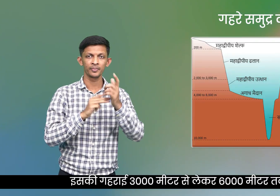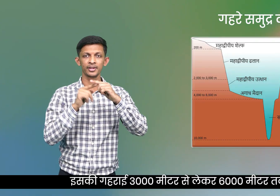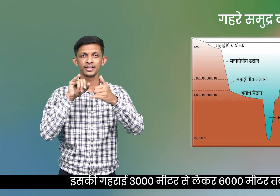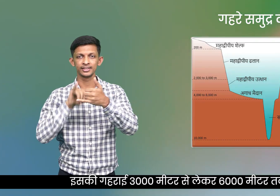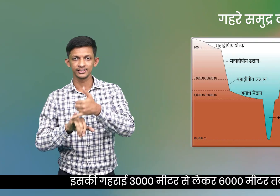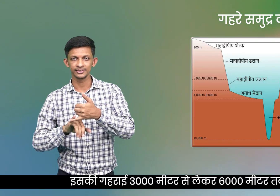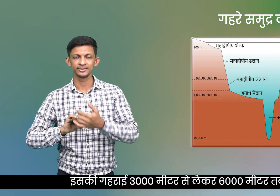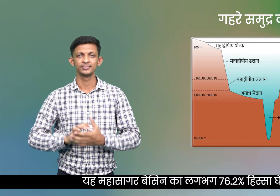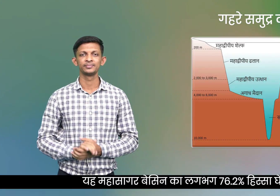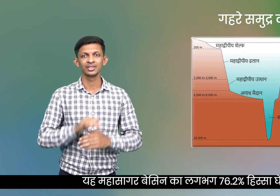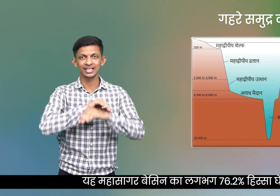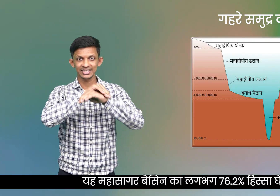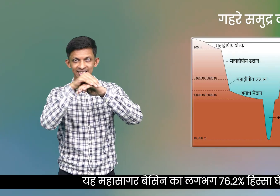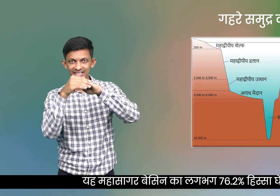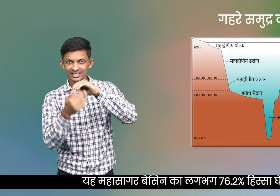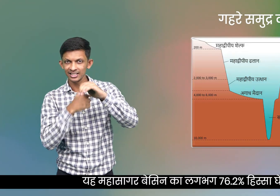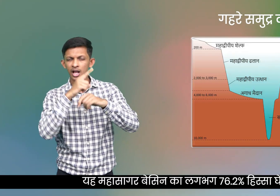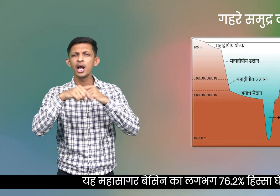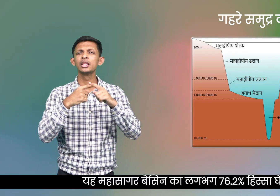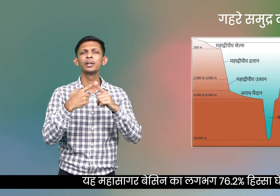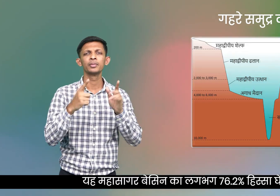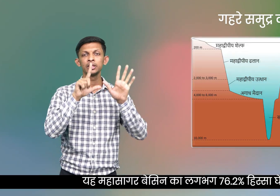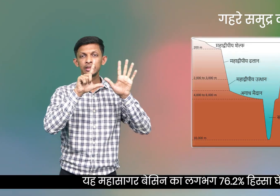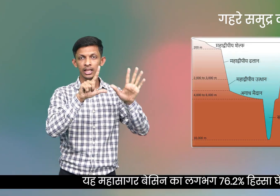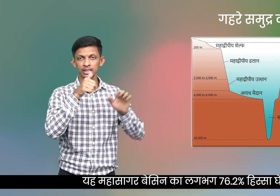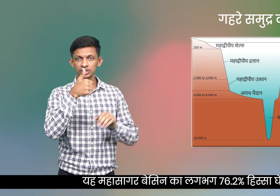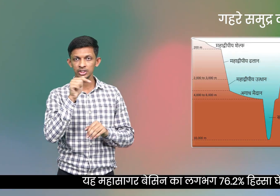होती है। यह महासागर बेसिन का लगभग